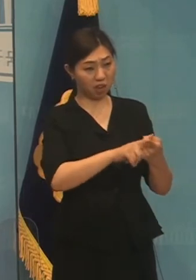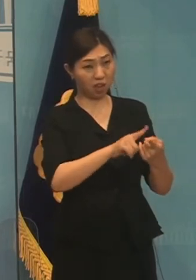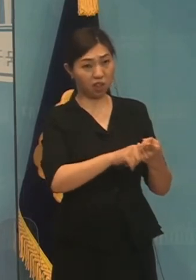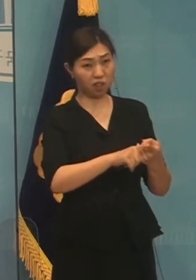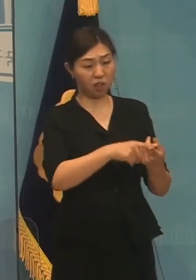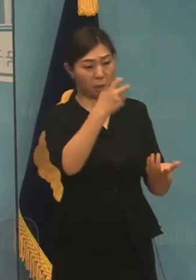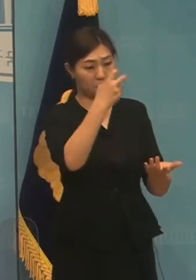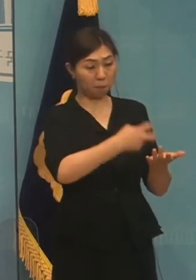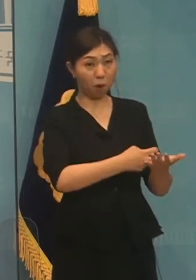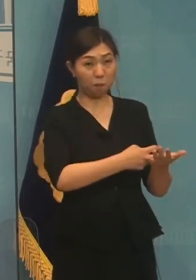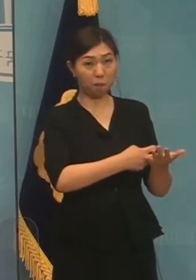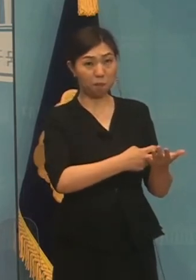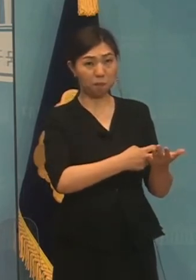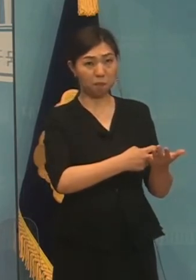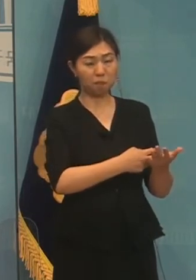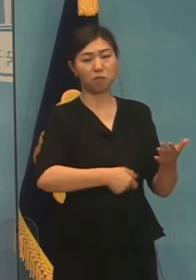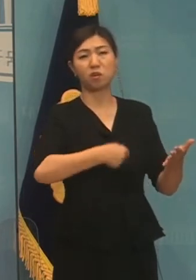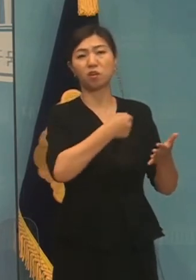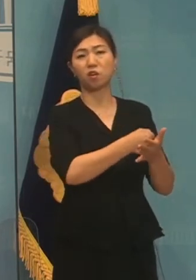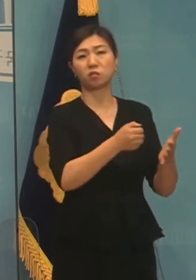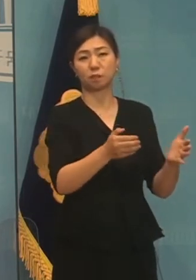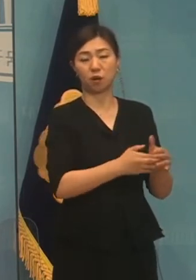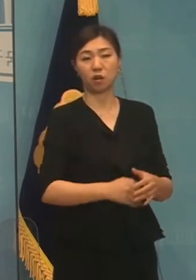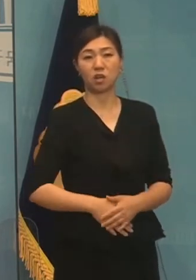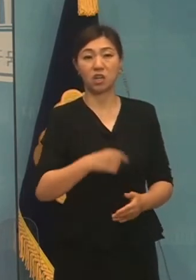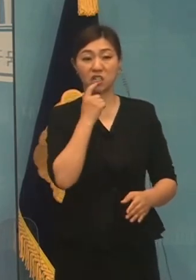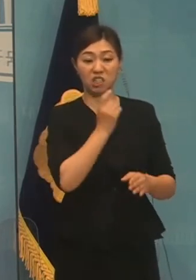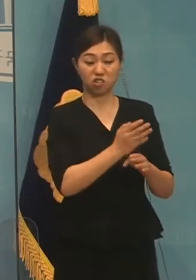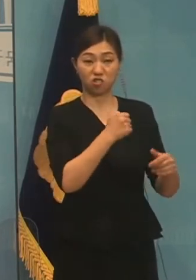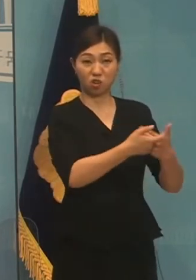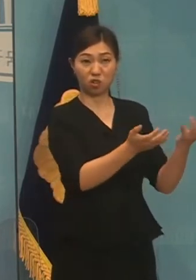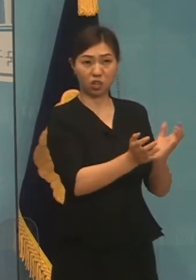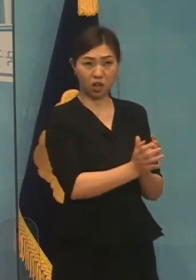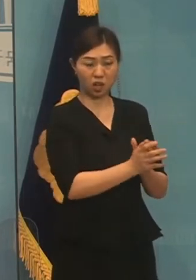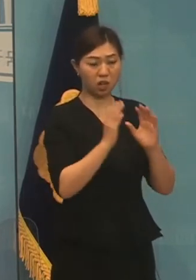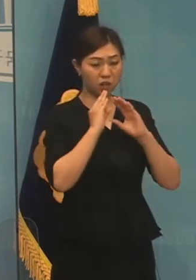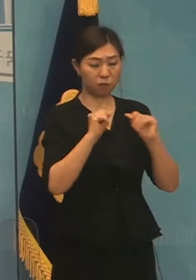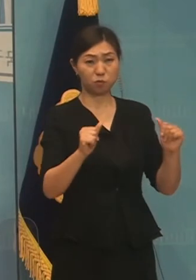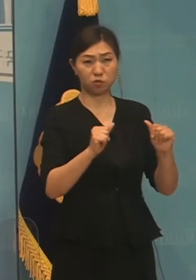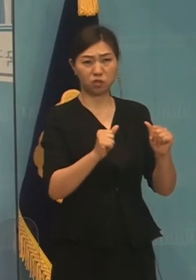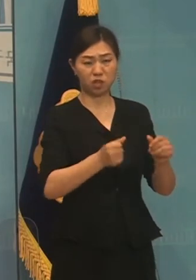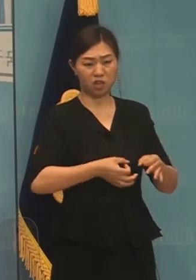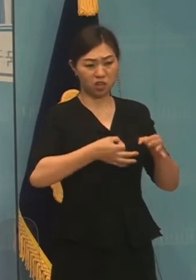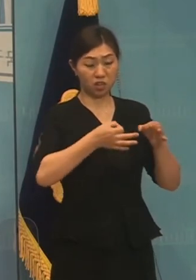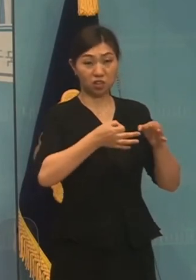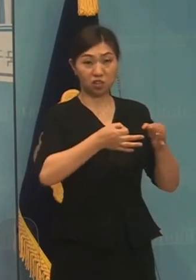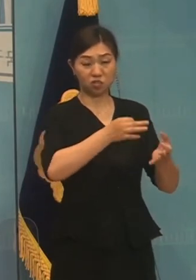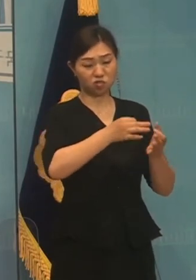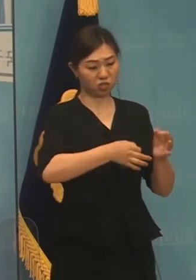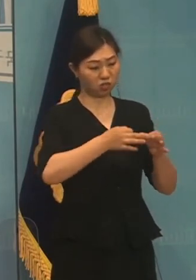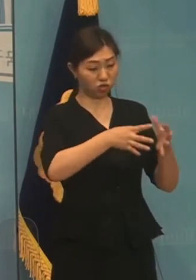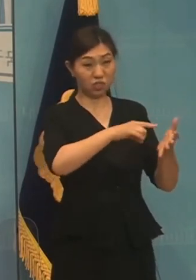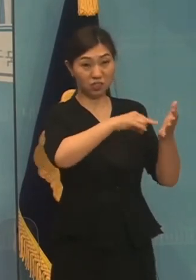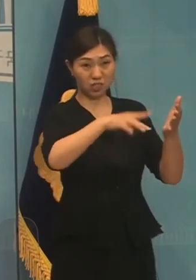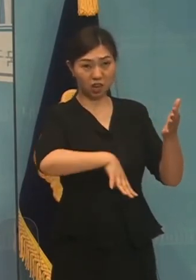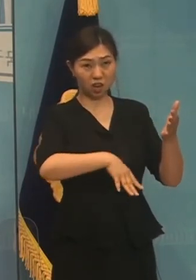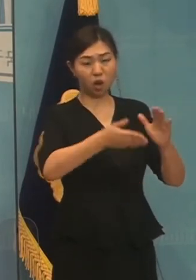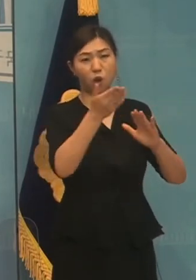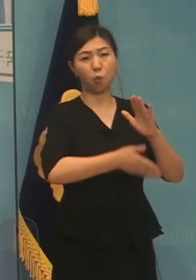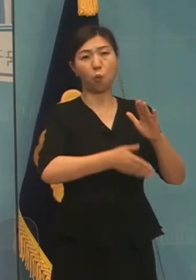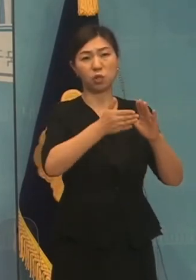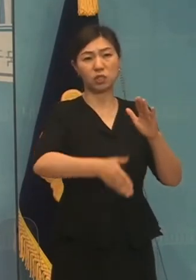감면안에 대한 당론을 결정하기로 했습니다. 민주당 부동산 특위는 종부세 부과 대상을 공시가격 상위